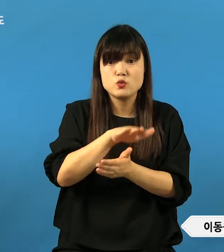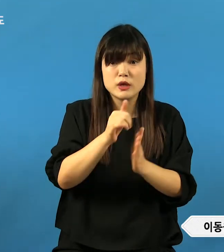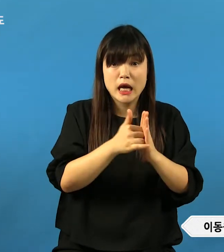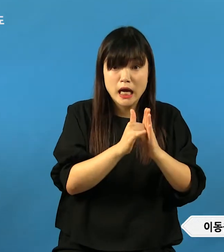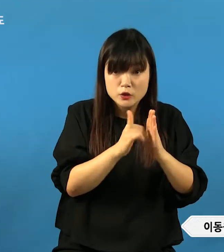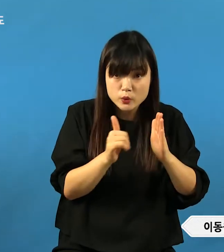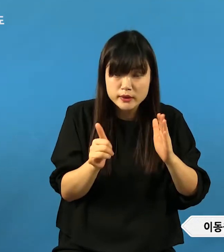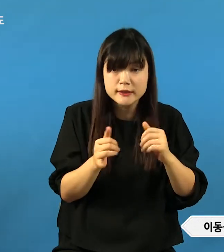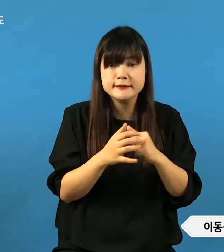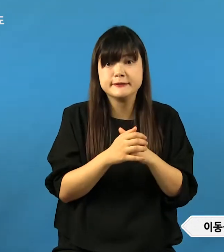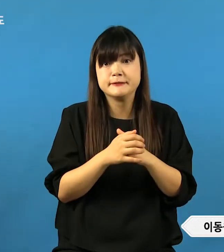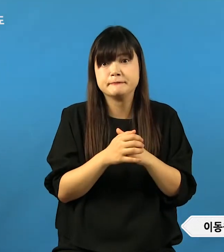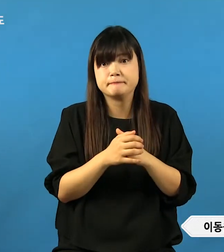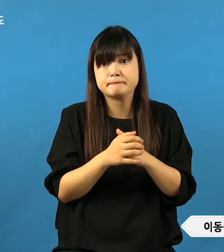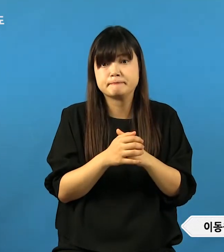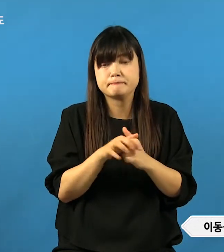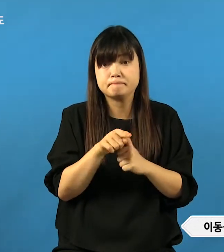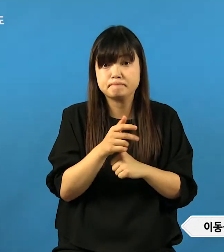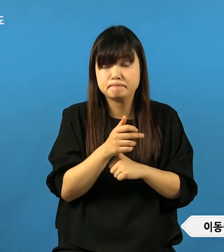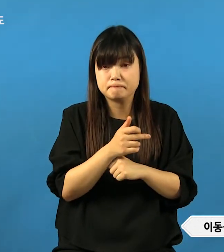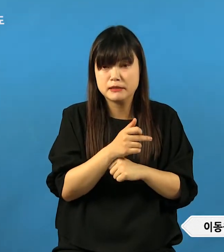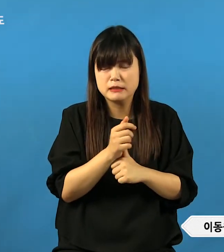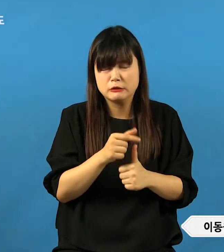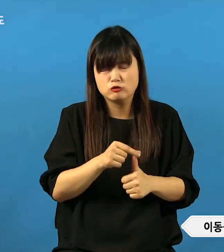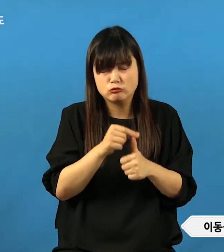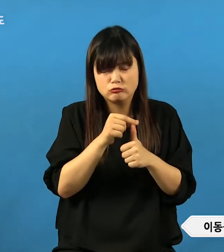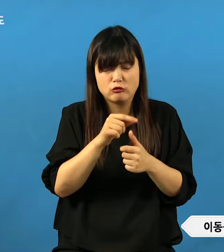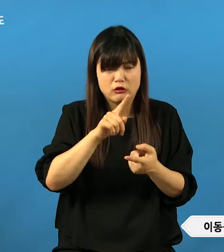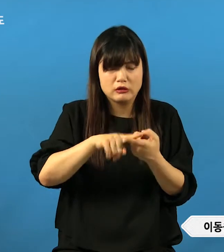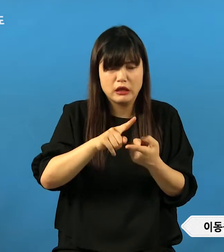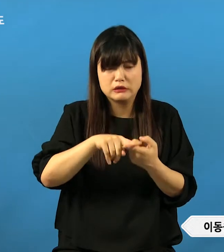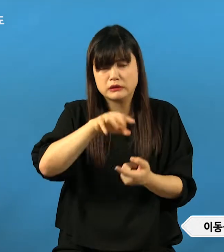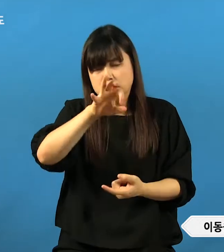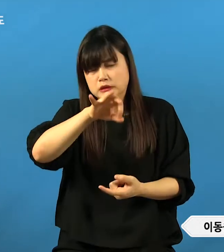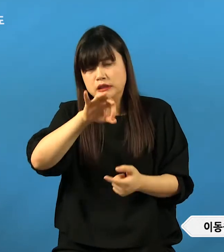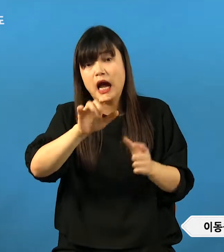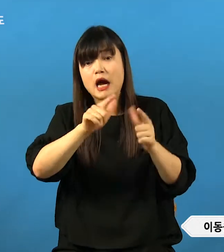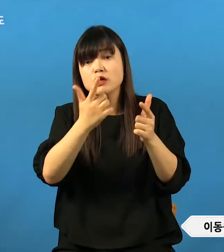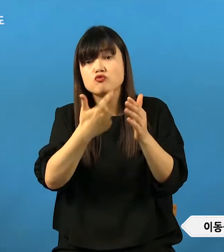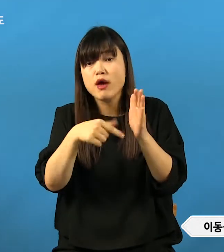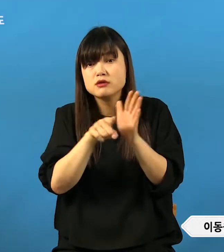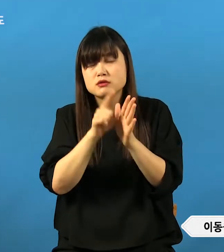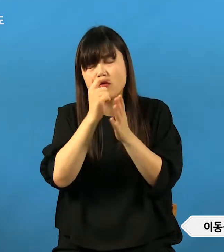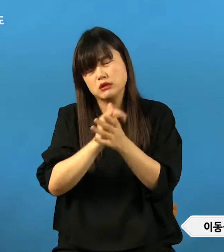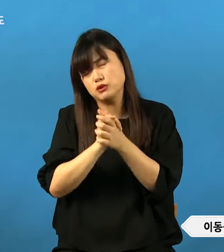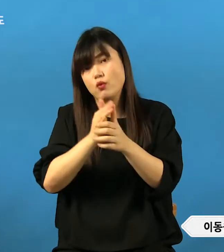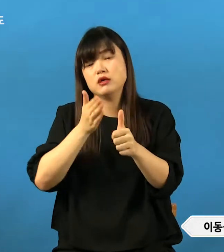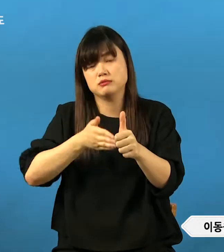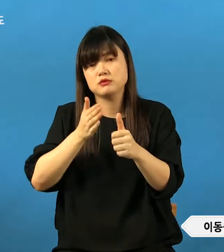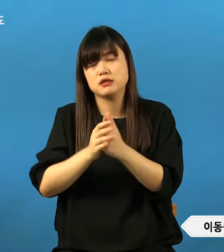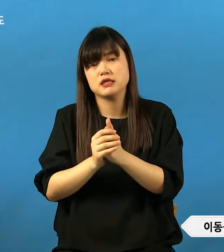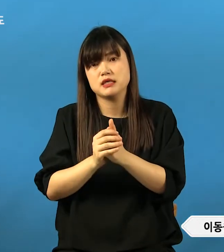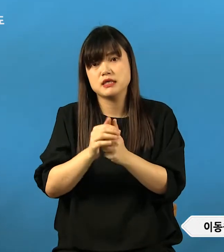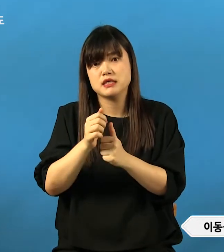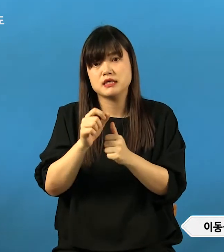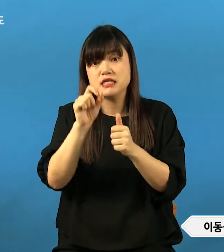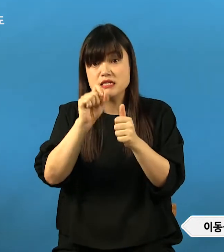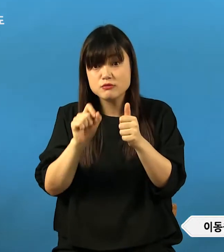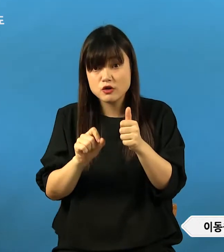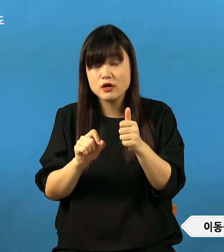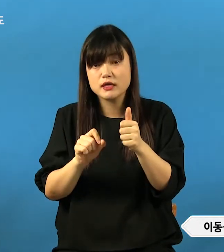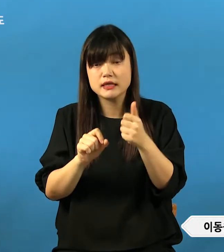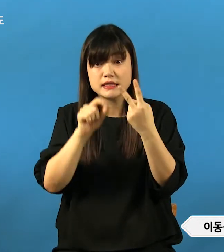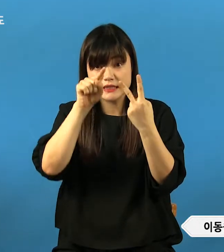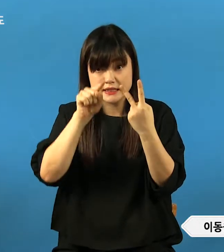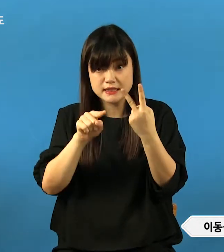우리의 가족들이 이 큰 구원을 등한히 여기지 않도록 기도해야 합니다. 히브리서 2장 3절의 말씀이에요.